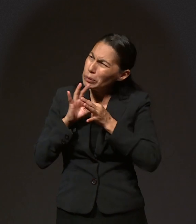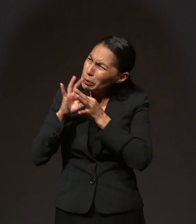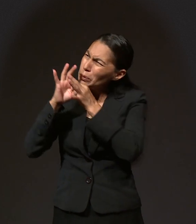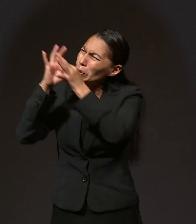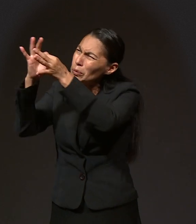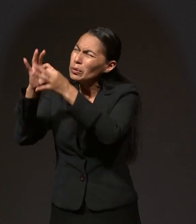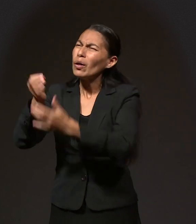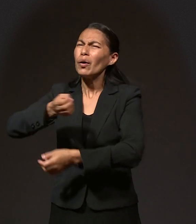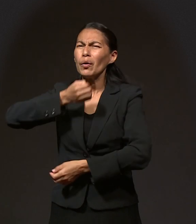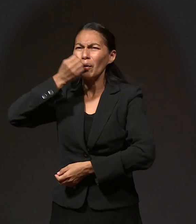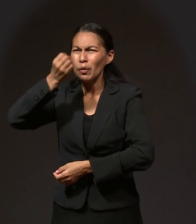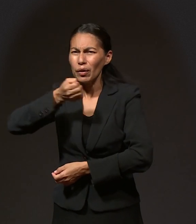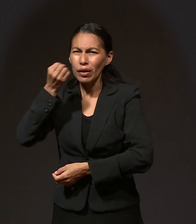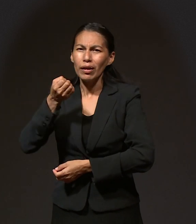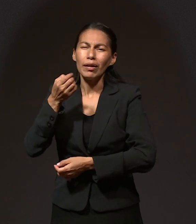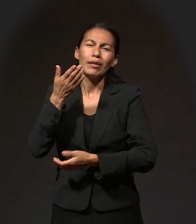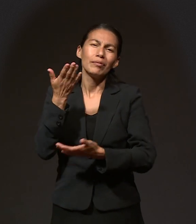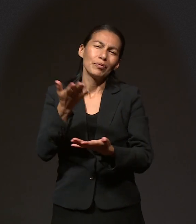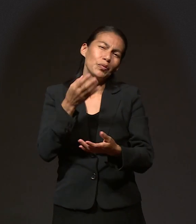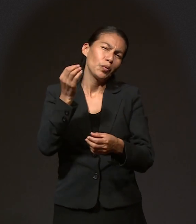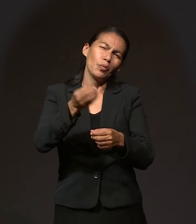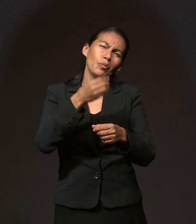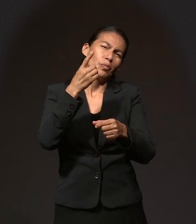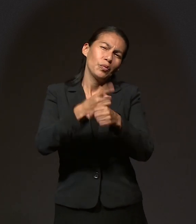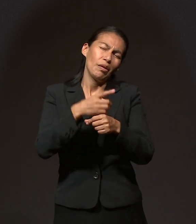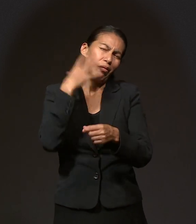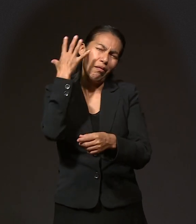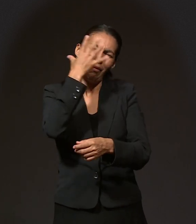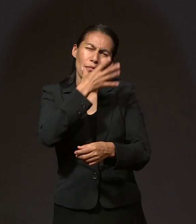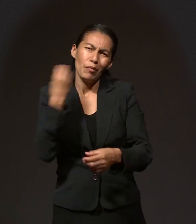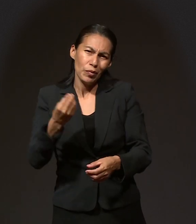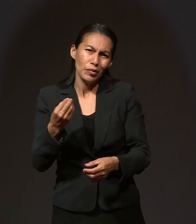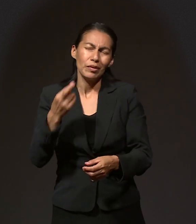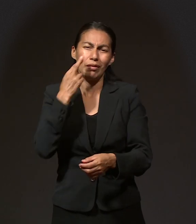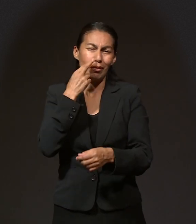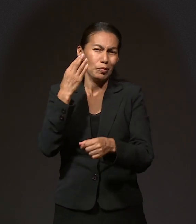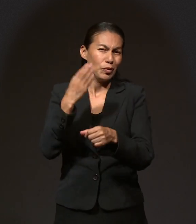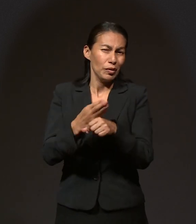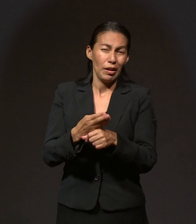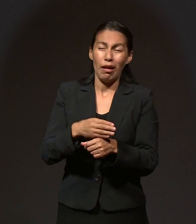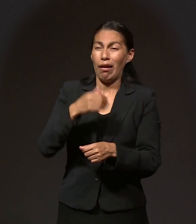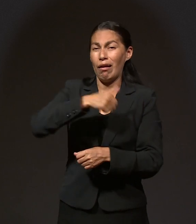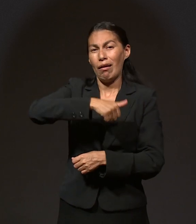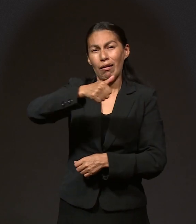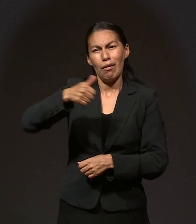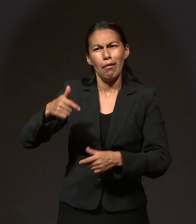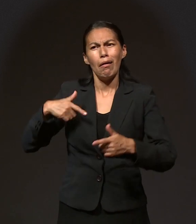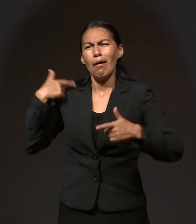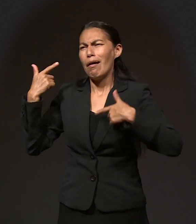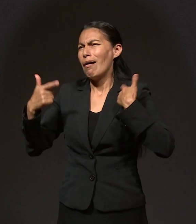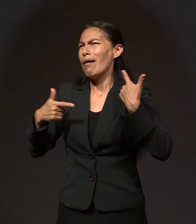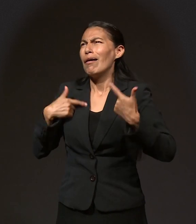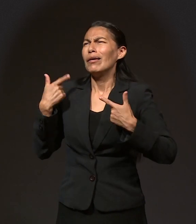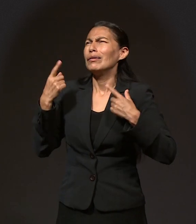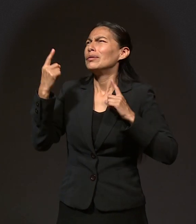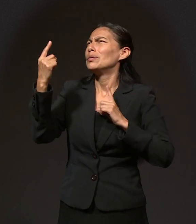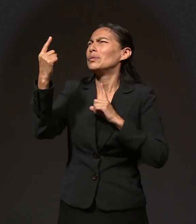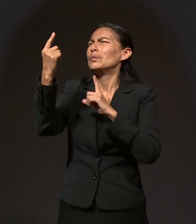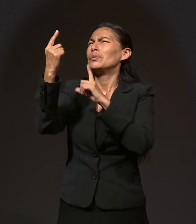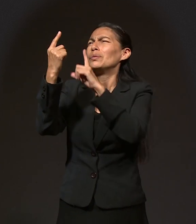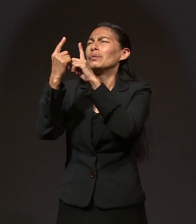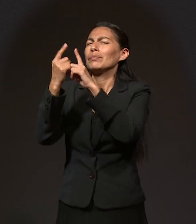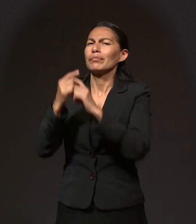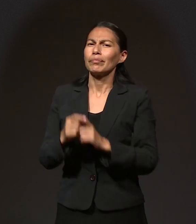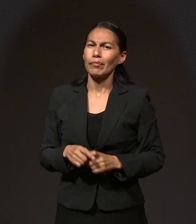los días de tu vida. Es tu privilegio y es nuestra responsabilidad de gozarnos con Él cada día.